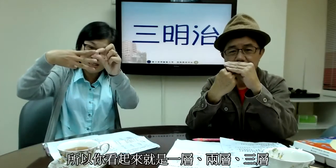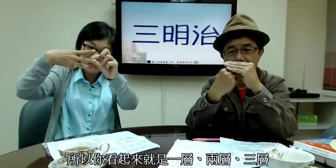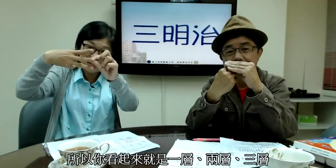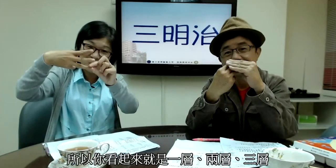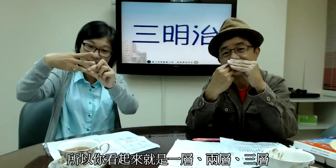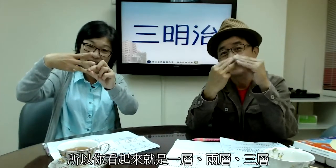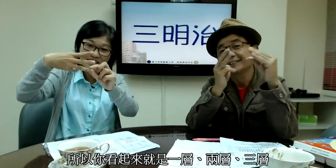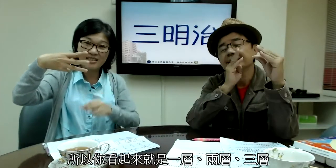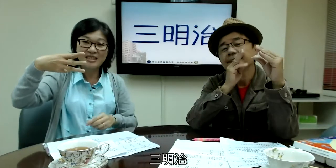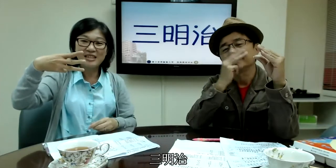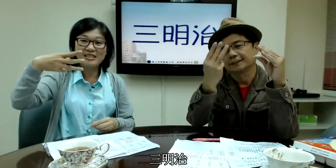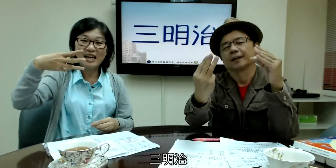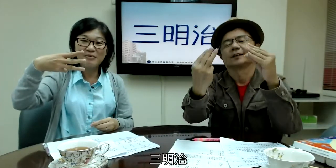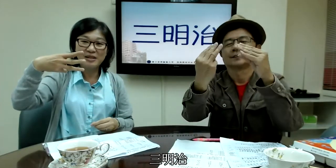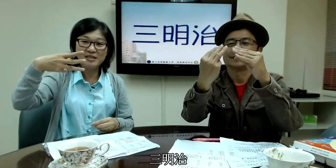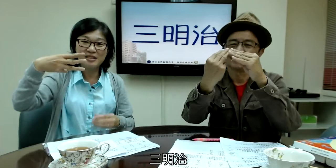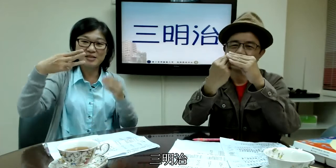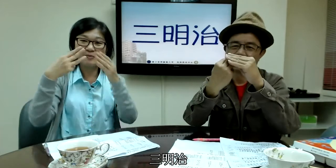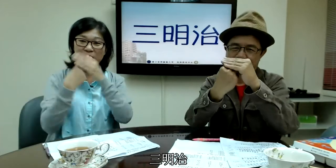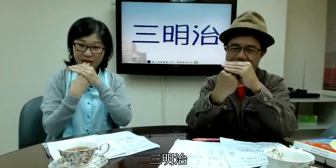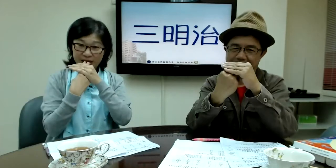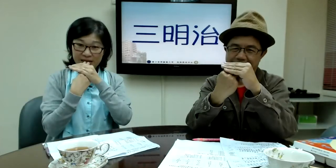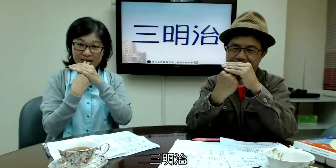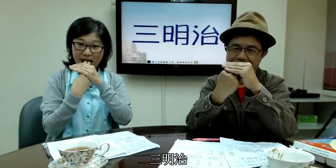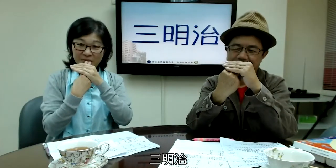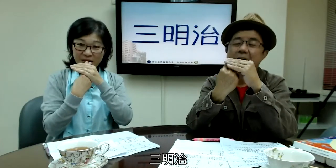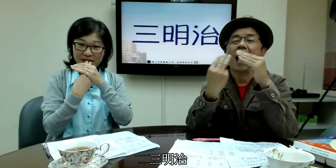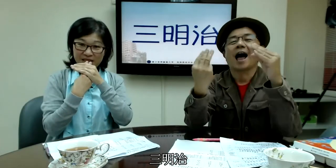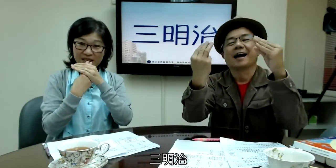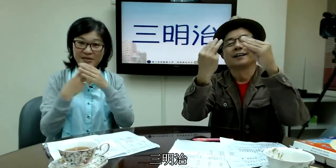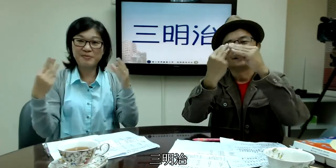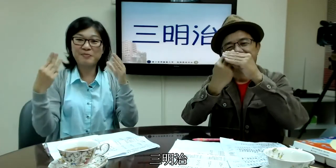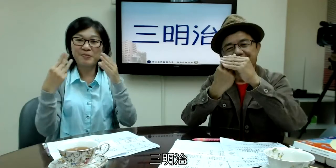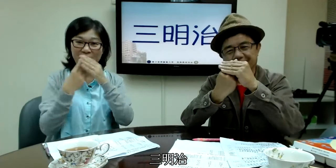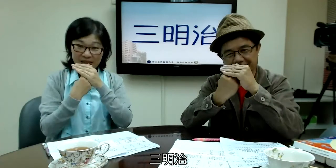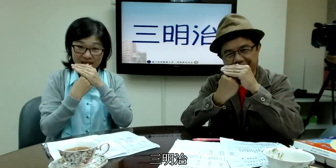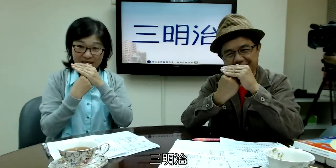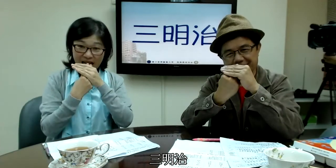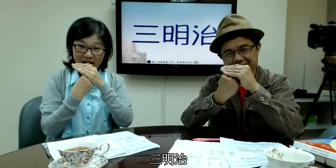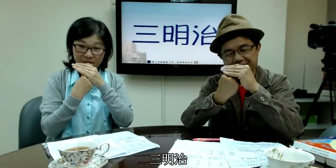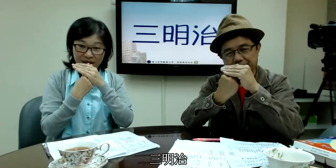层、两层、三层，三明治，三明治，三明